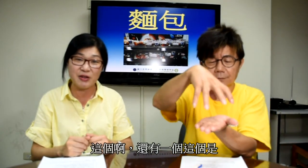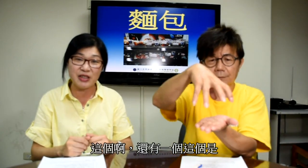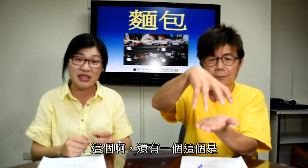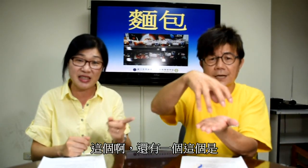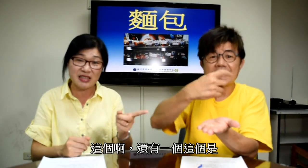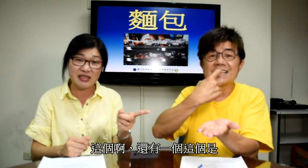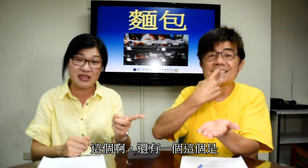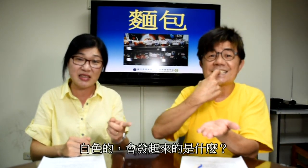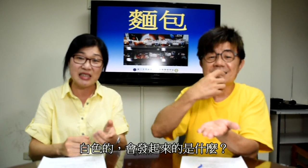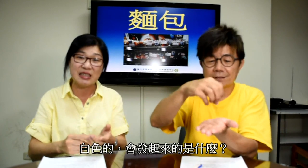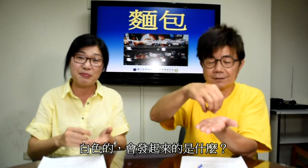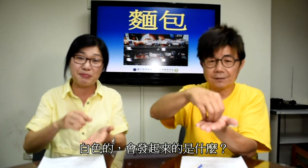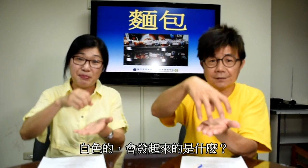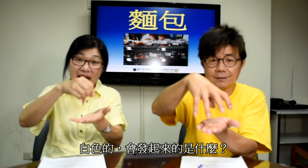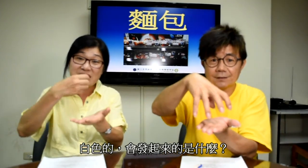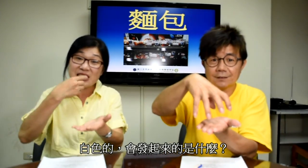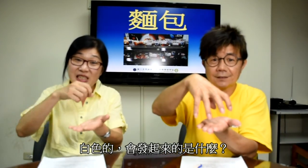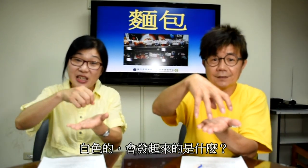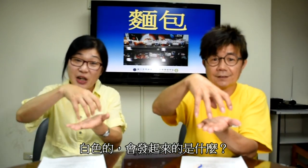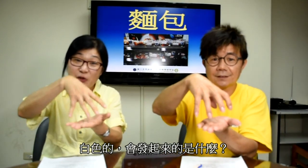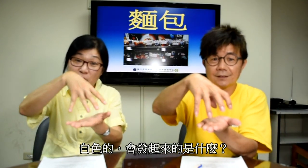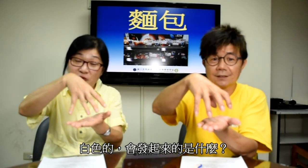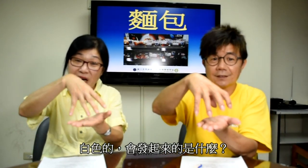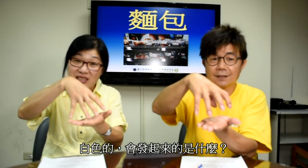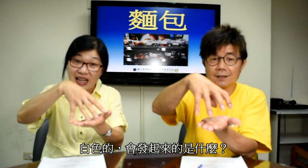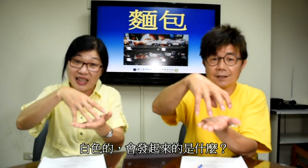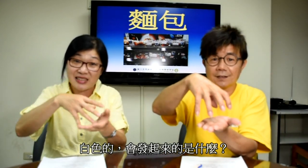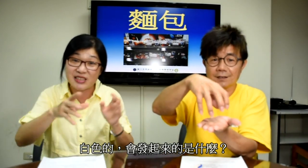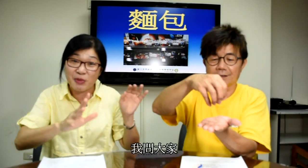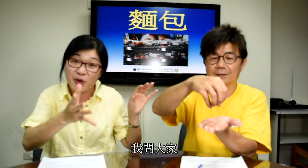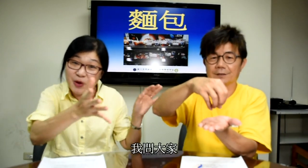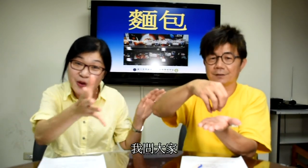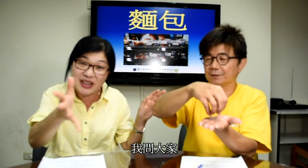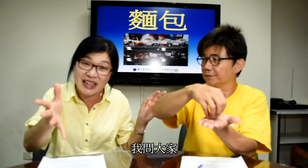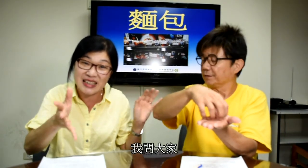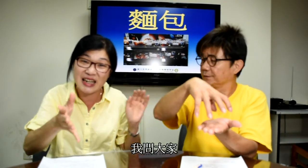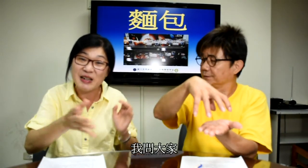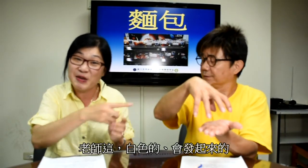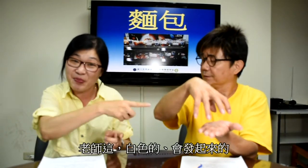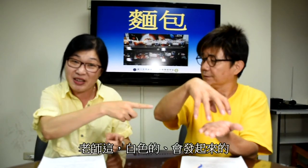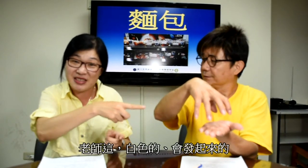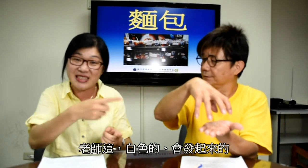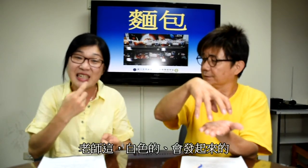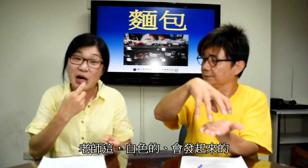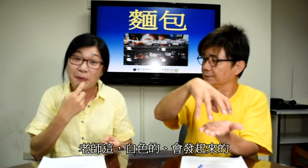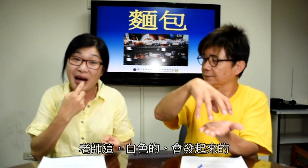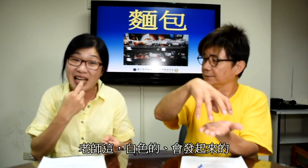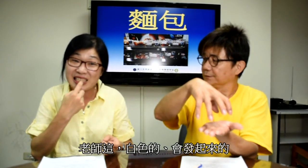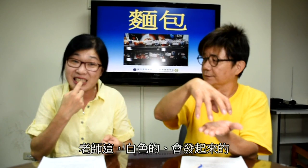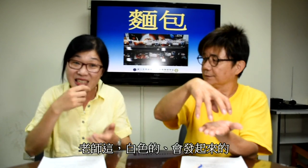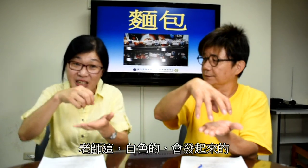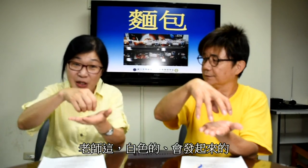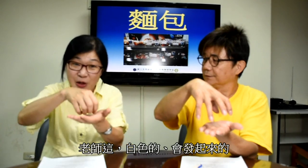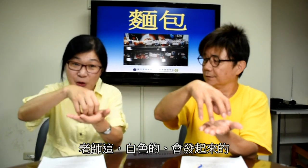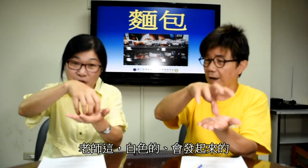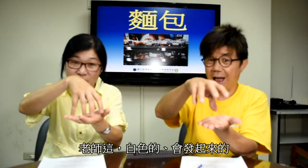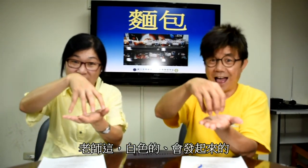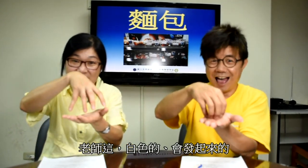这个是白色的，会发起来的是什么？我问大家，老师，这个白色的会发起来